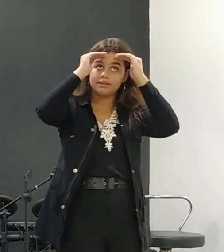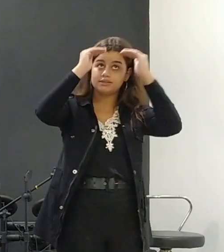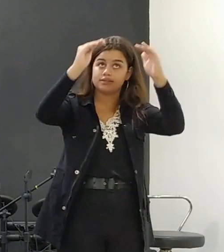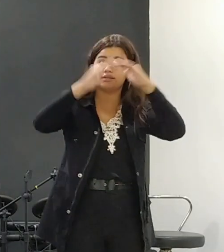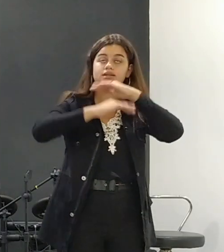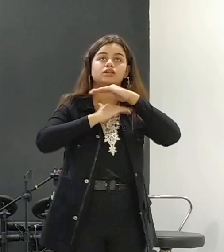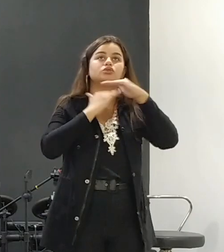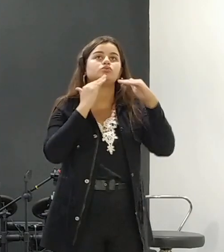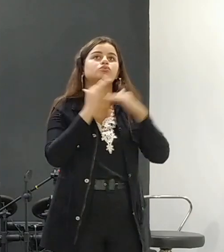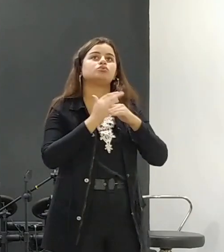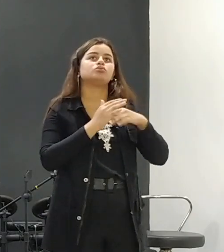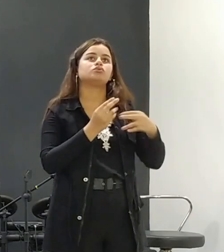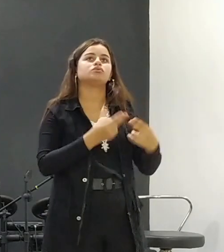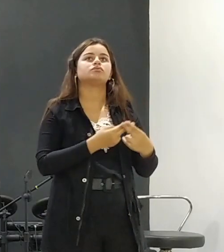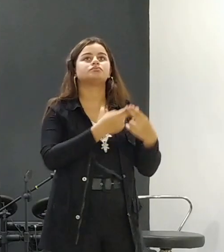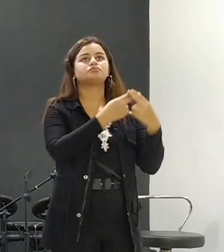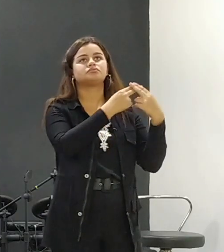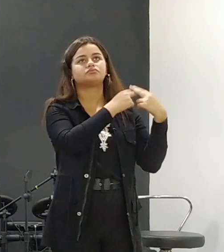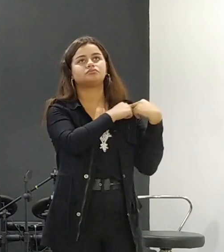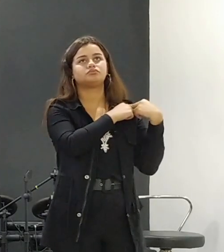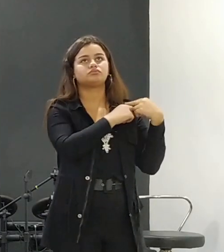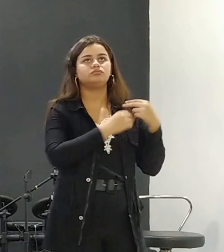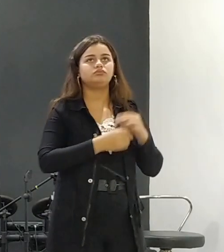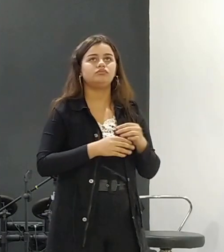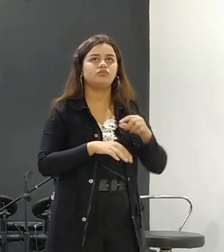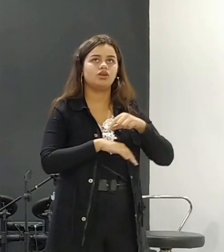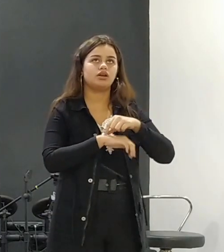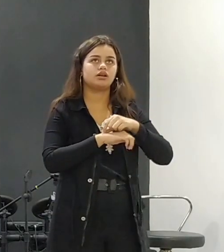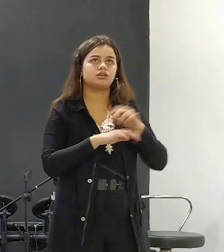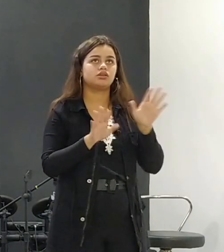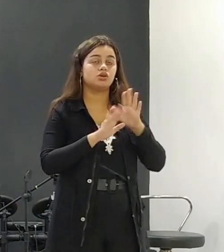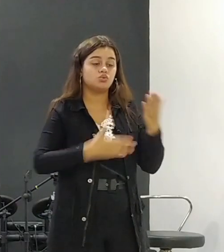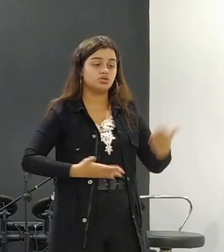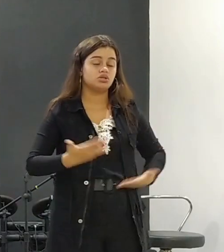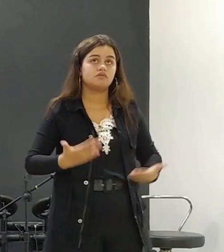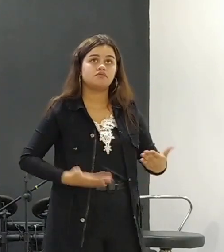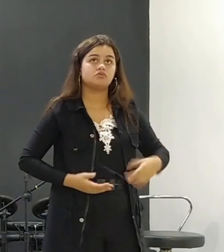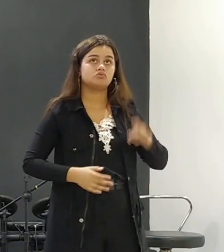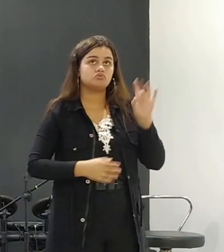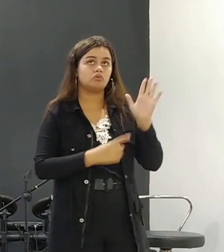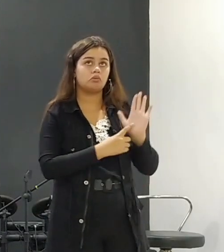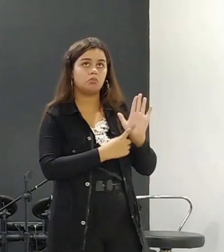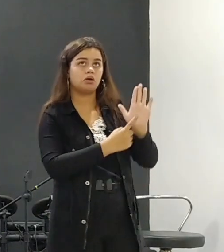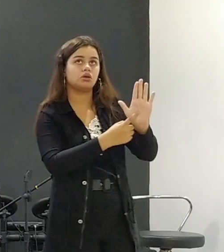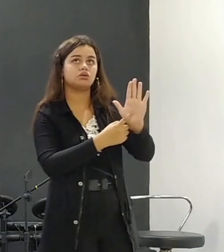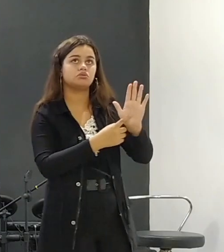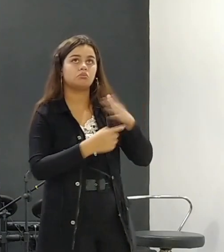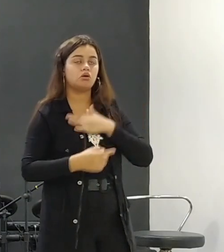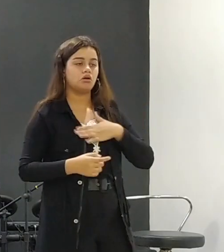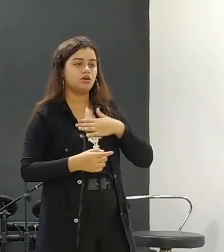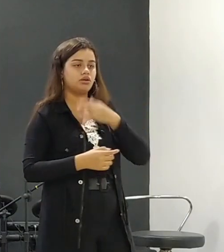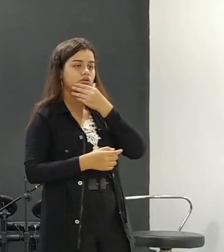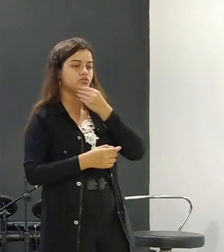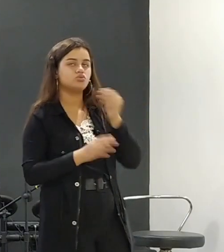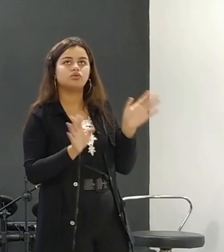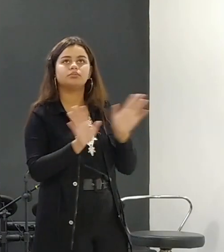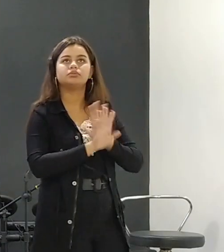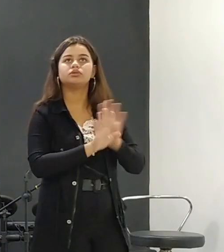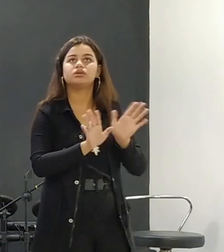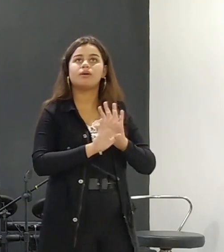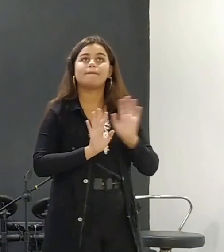aos vossos senhores, segundo a carne, não servindo só na aparência, como para agradar aos homens, mas